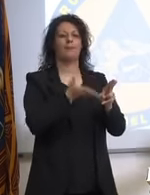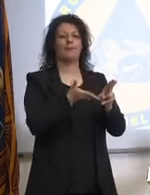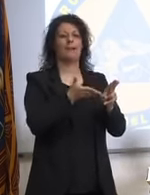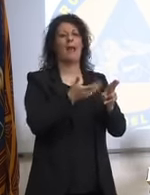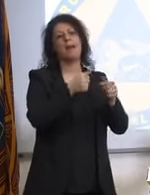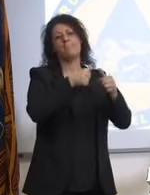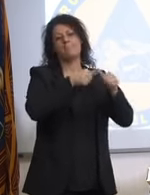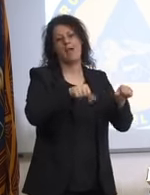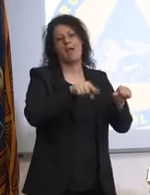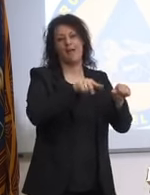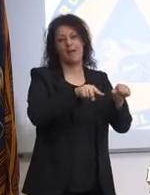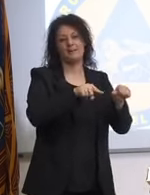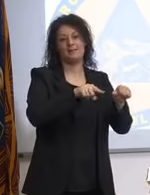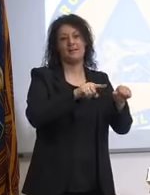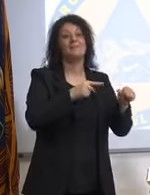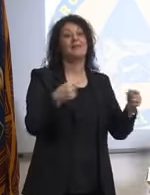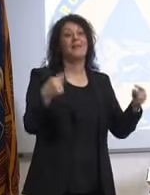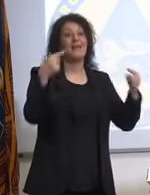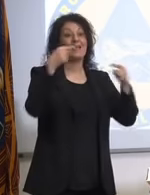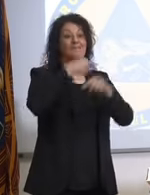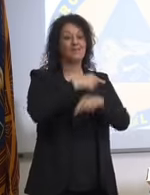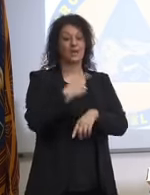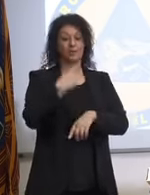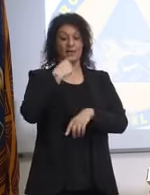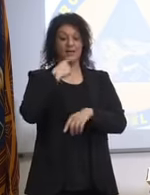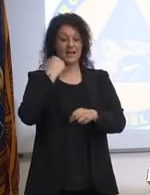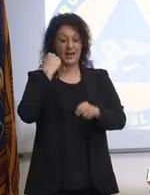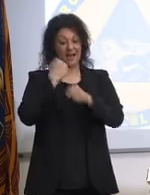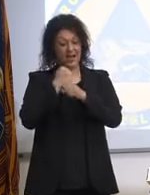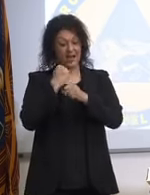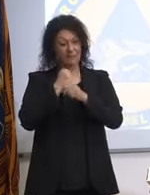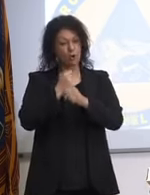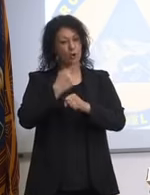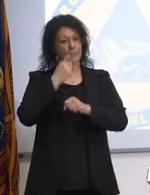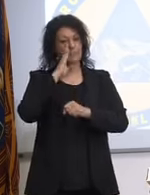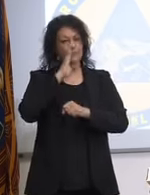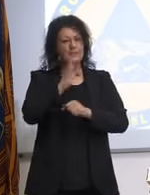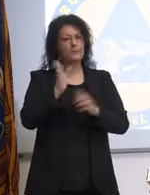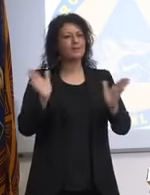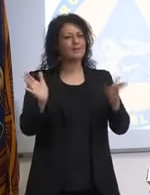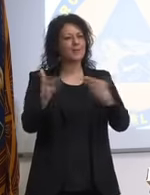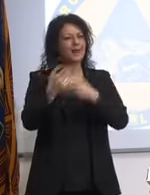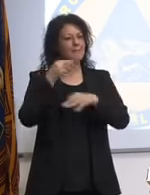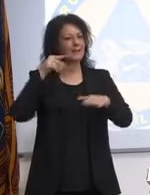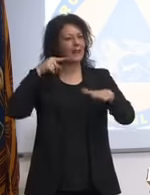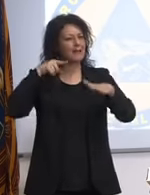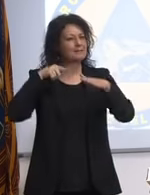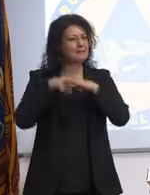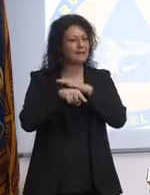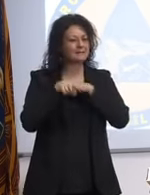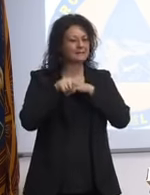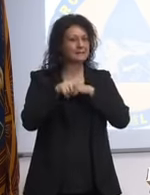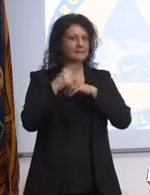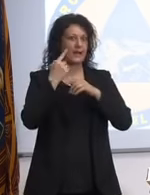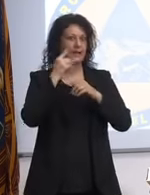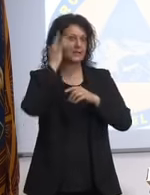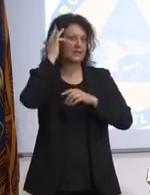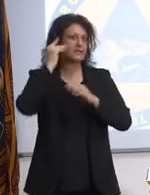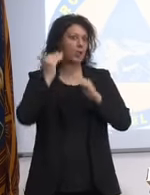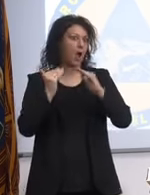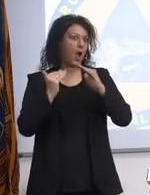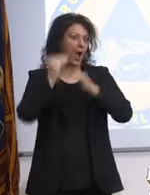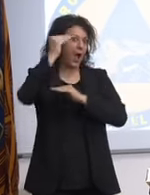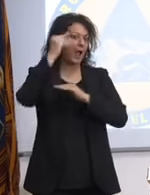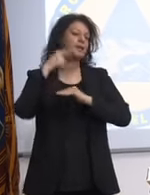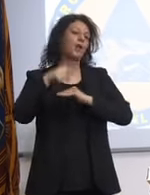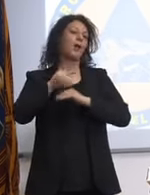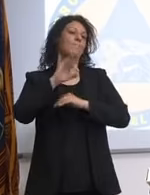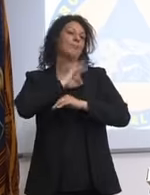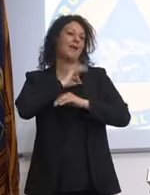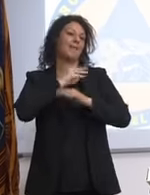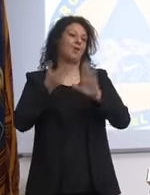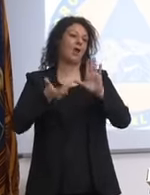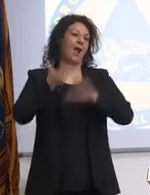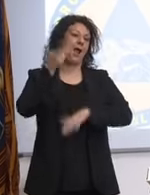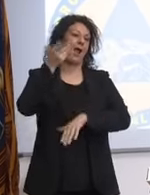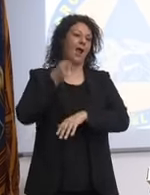meritocrazia, facevo manovre invasive in terapia intensiva. Però il fatto che tutti lavorassero in ospedale ci sta, insomma,